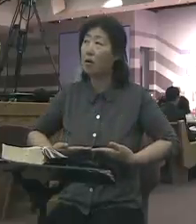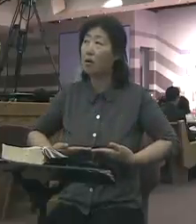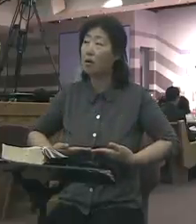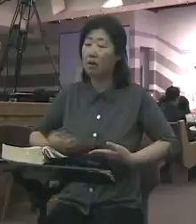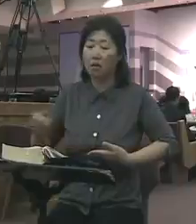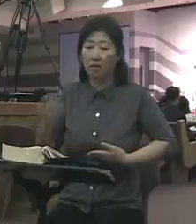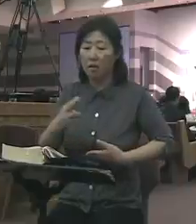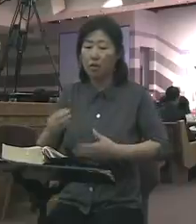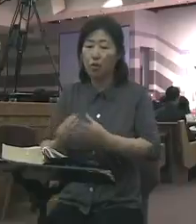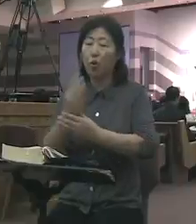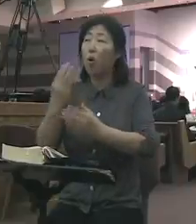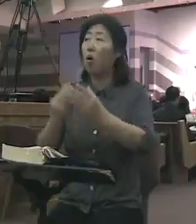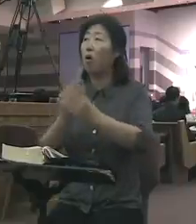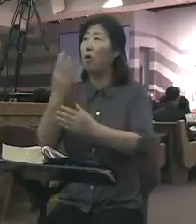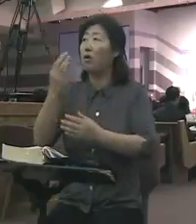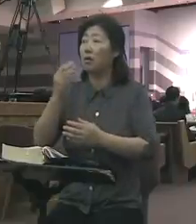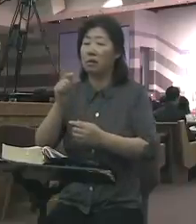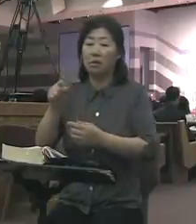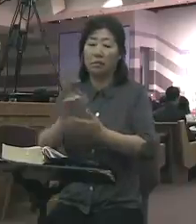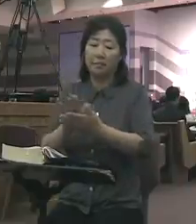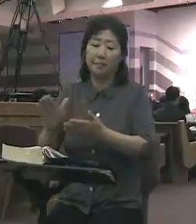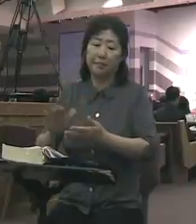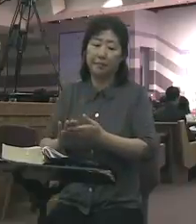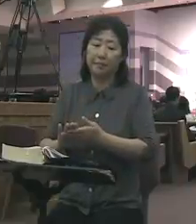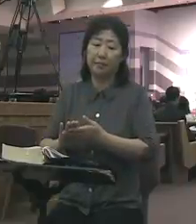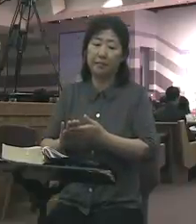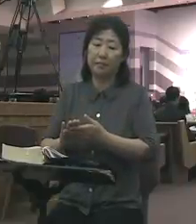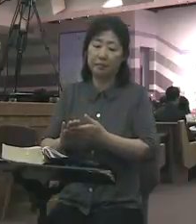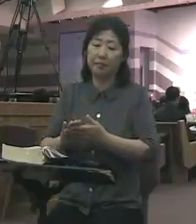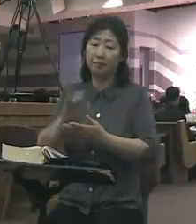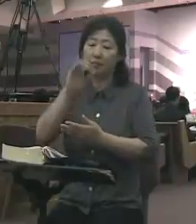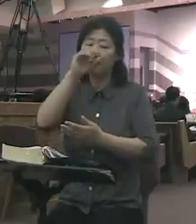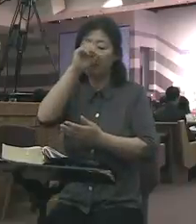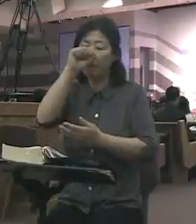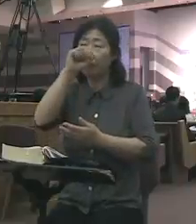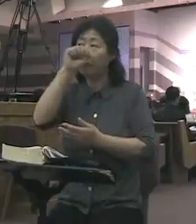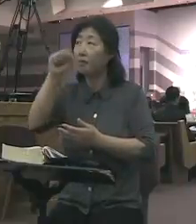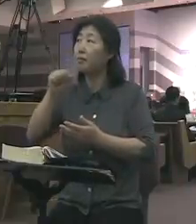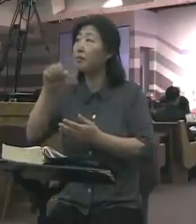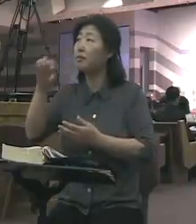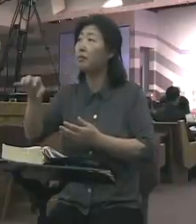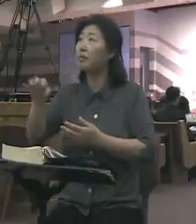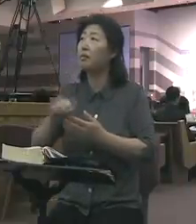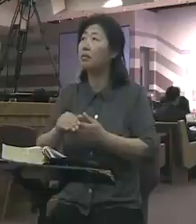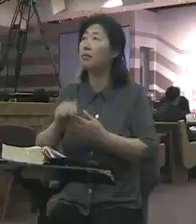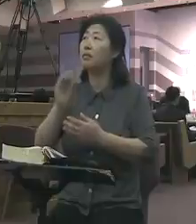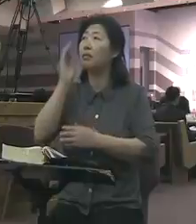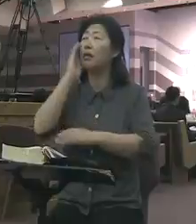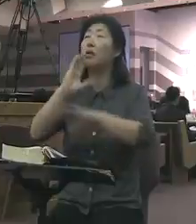솟아오르는 것입니다. 그러면서 궁극적으로 가야 할 우리의 본격적인 고향을 생각해